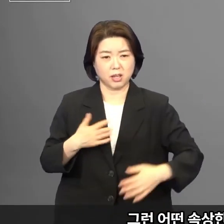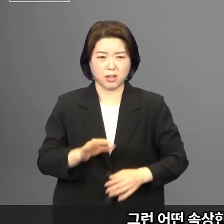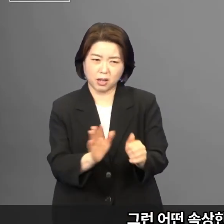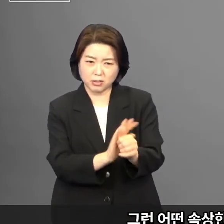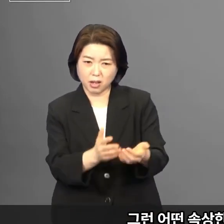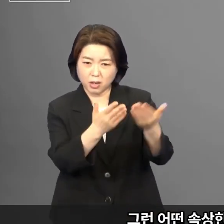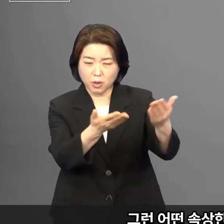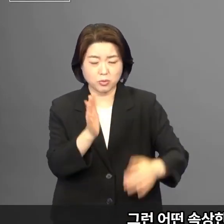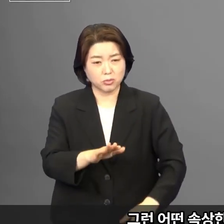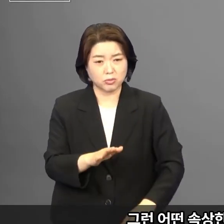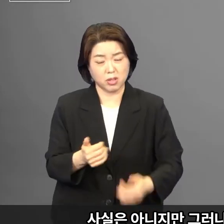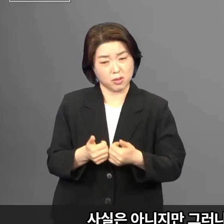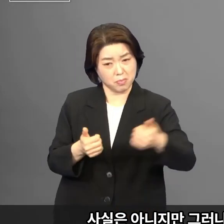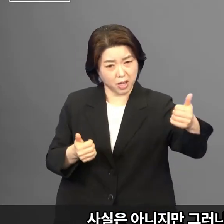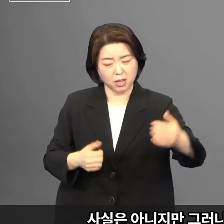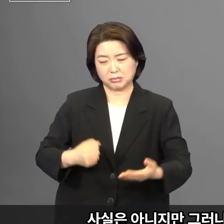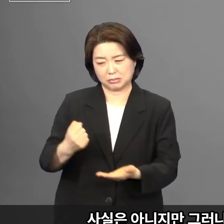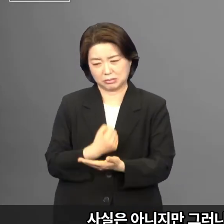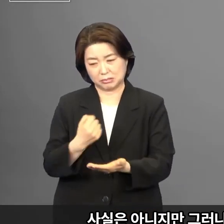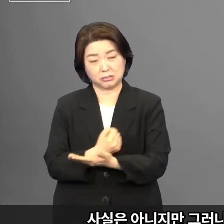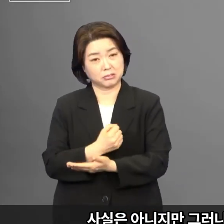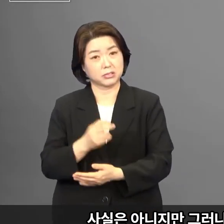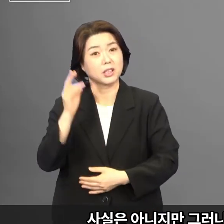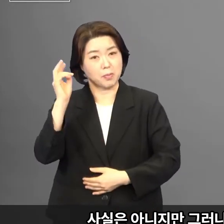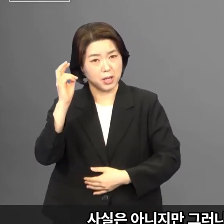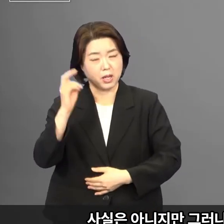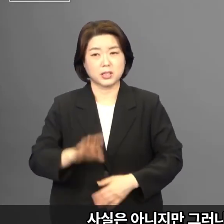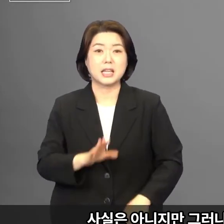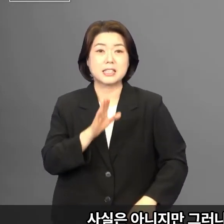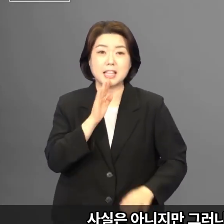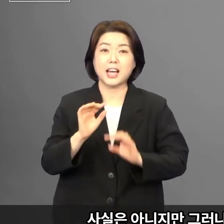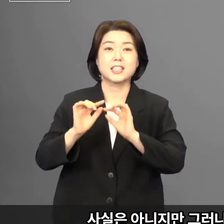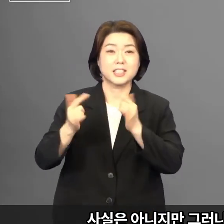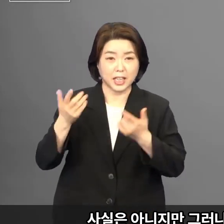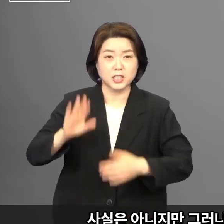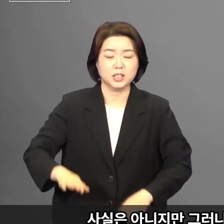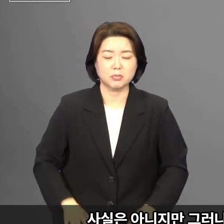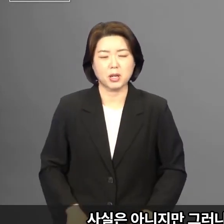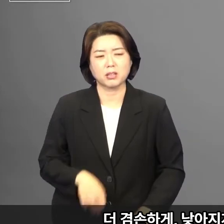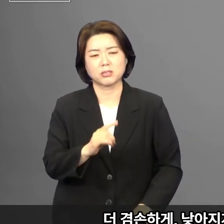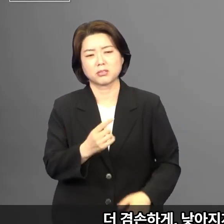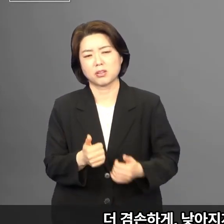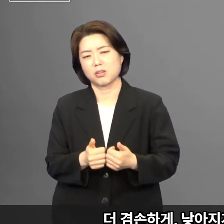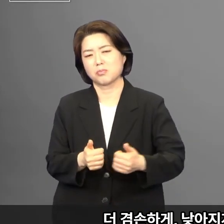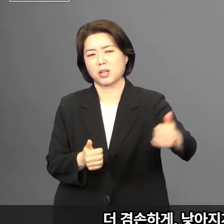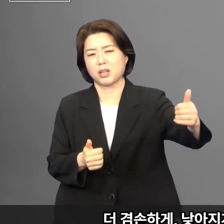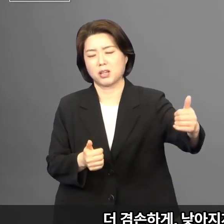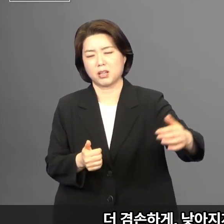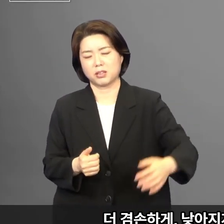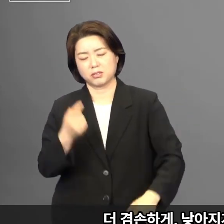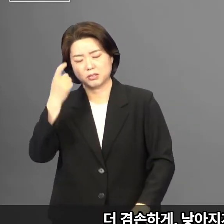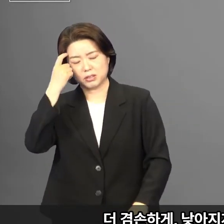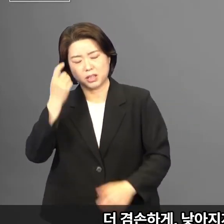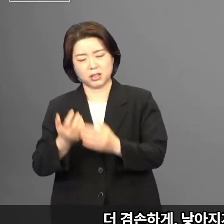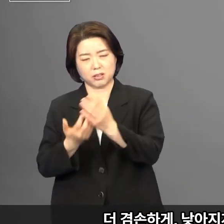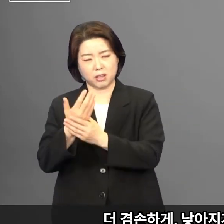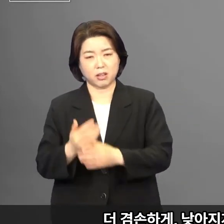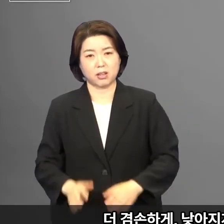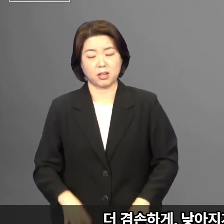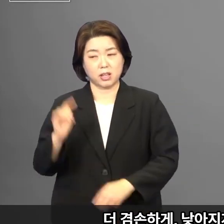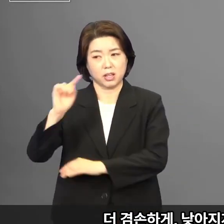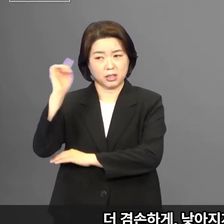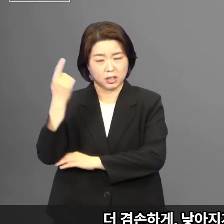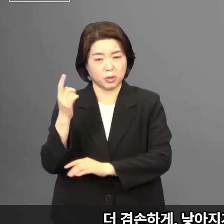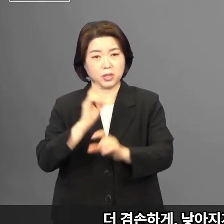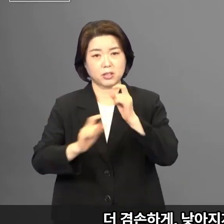그런 어떤 속상한 마음이 있었을 거예요. 사실은 아니지만 그러나 그것을 허락함으로써 다윗으로 하여금 더